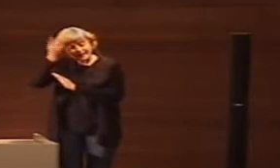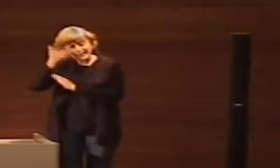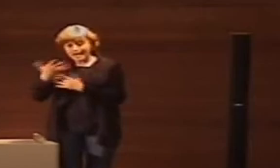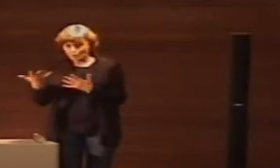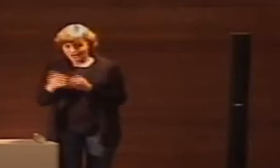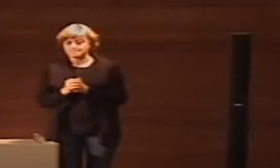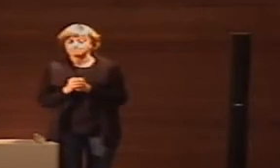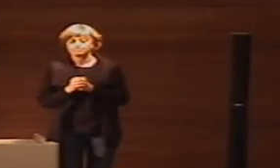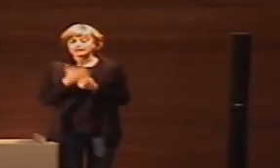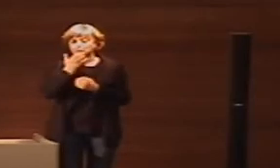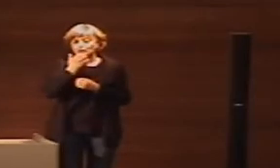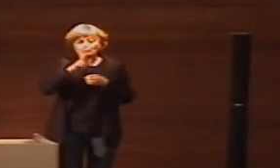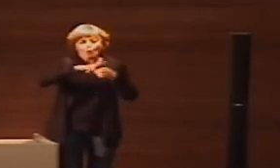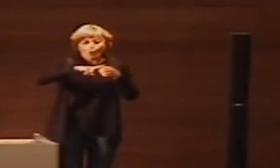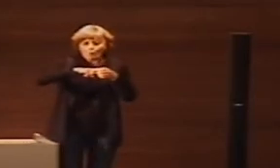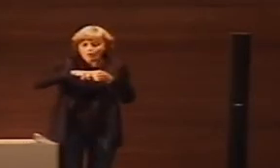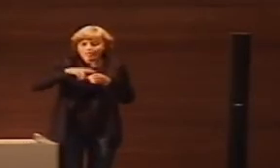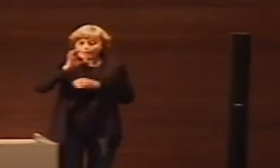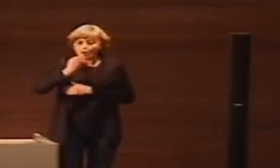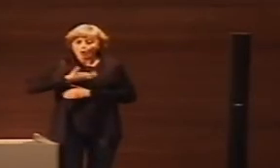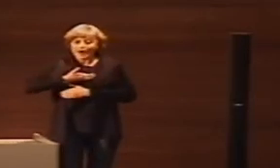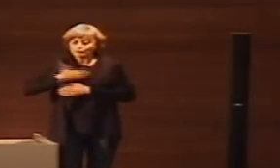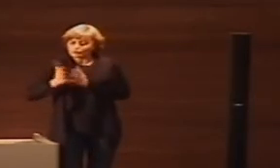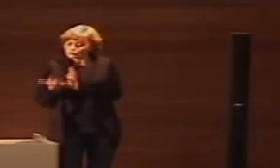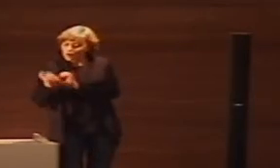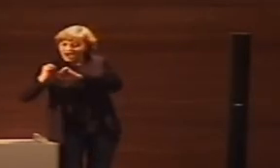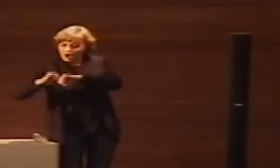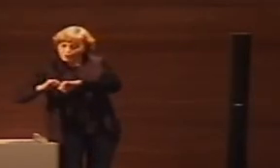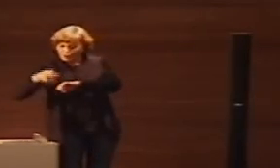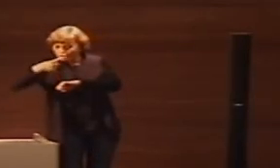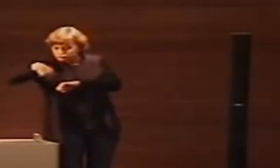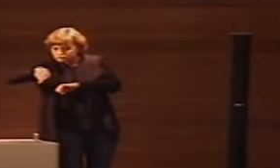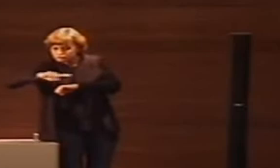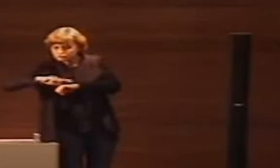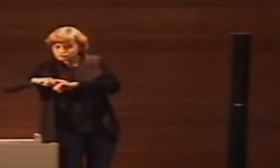las mancomunidades, consorcios, consejos comarcales, que son los que